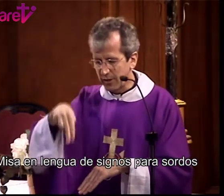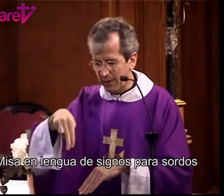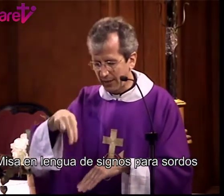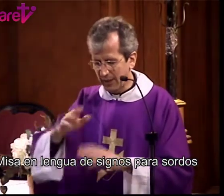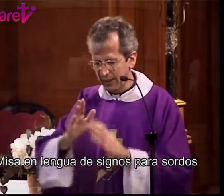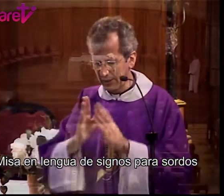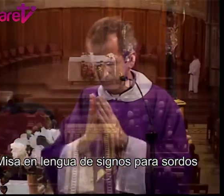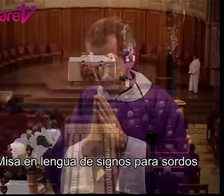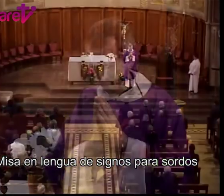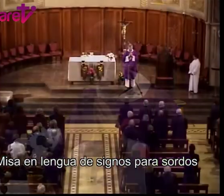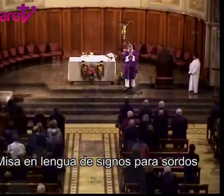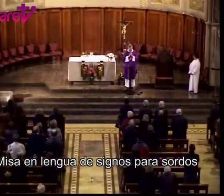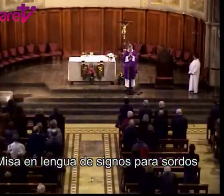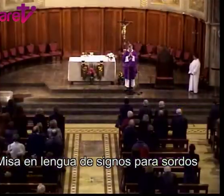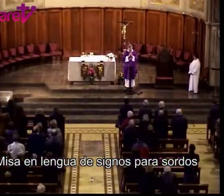verdad.